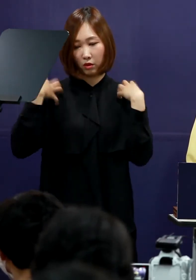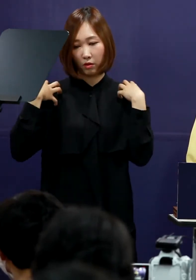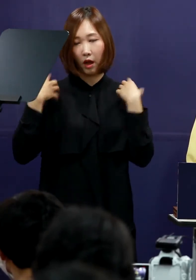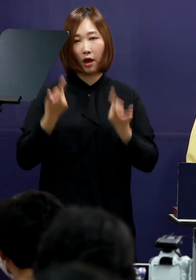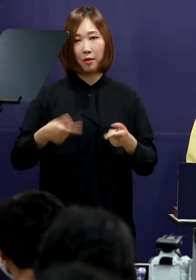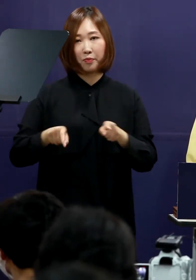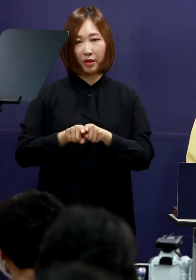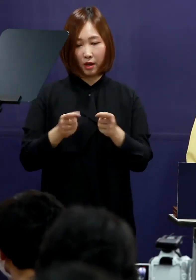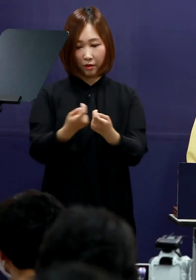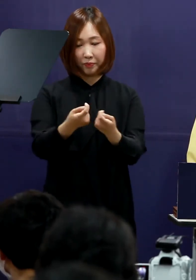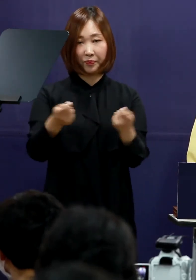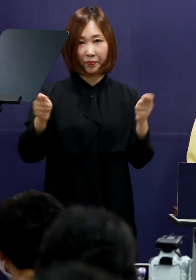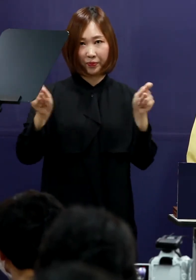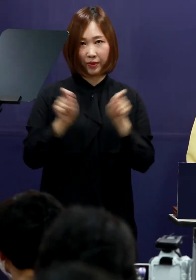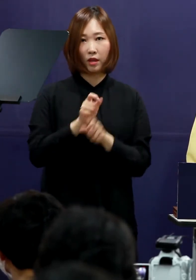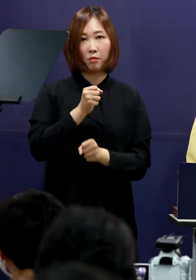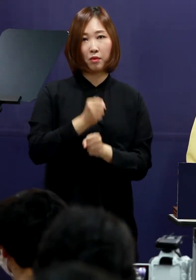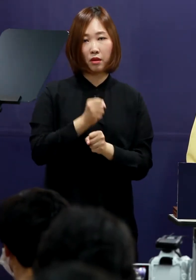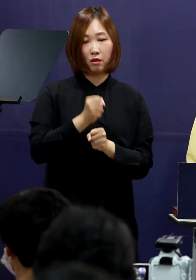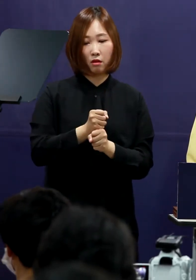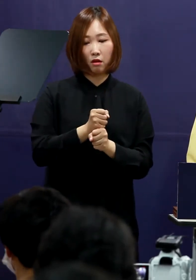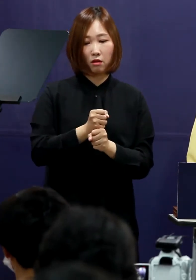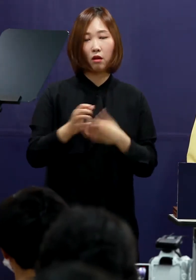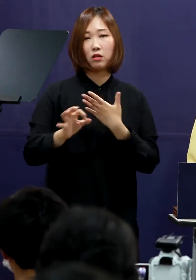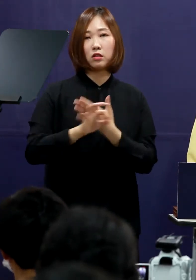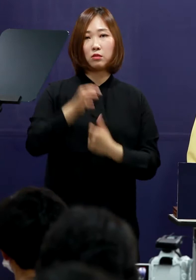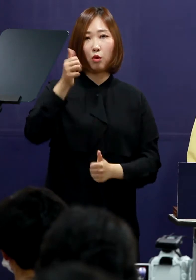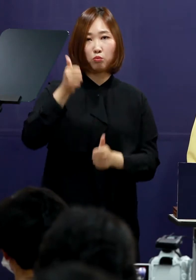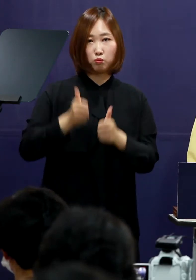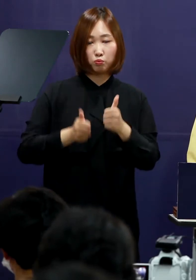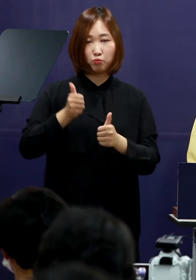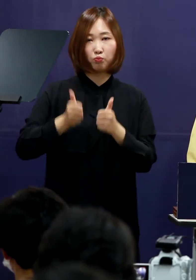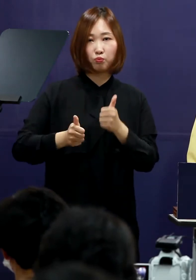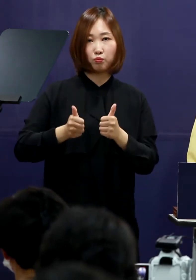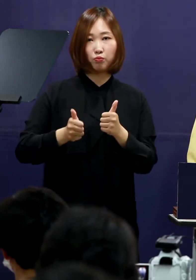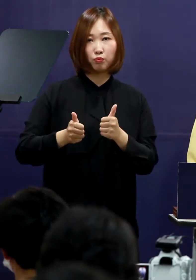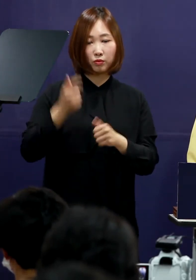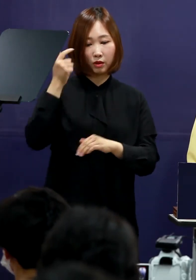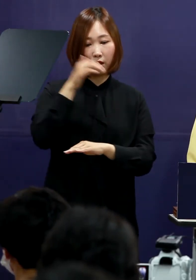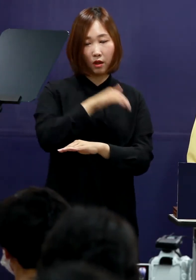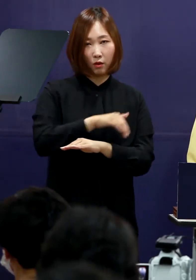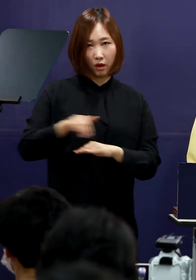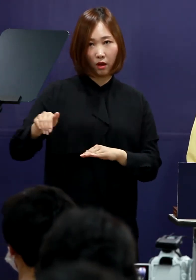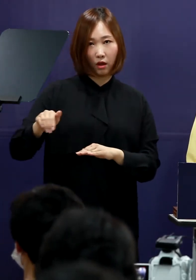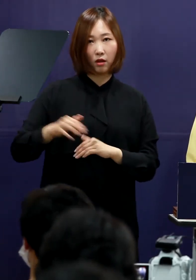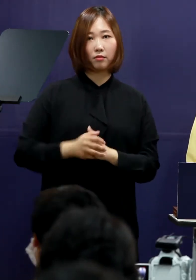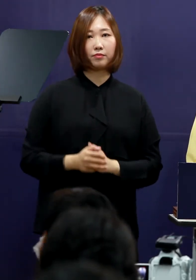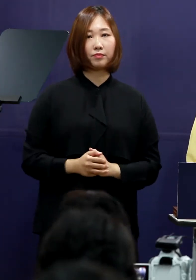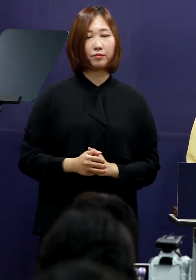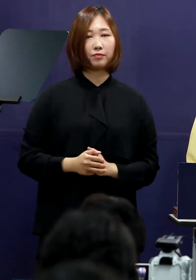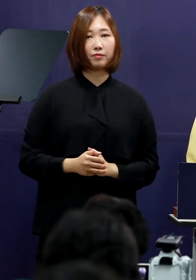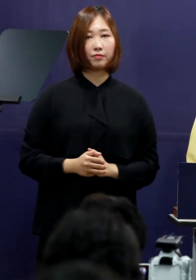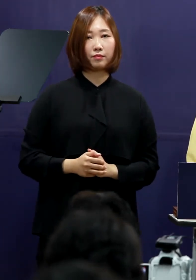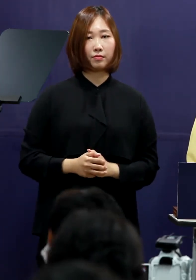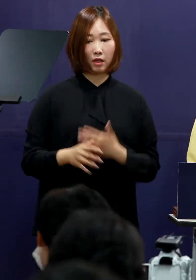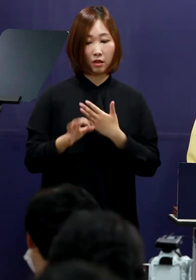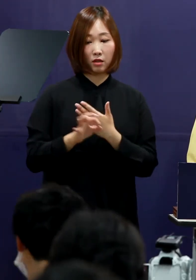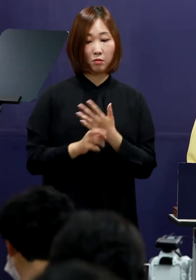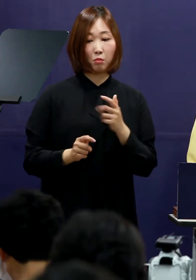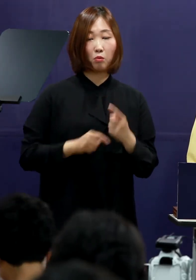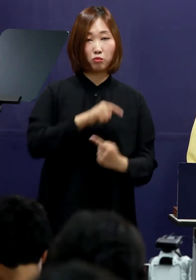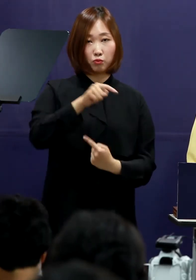팀을 구성을 해서 시범 운영을 할 계획이고 또 시범 운영 기간 동안